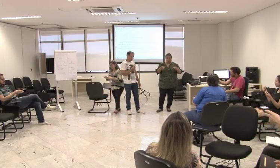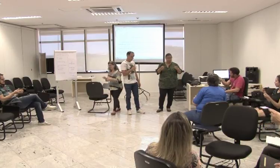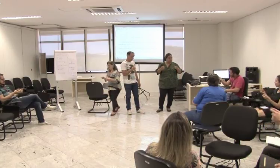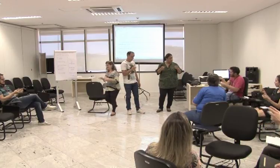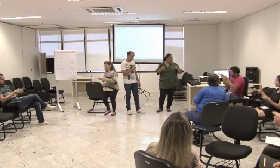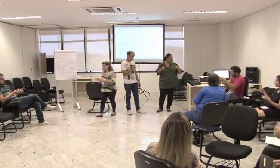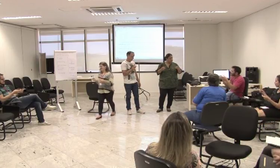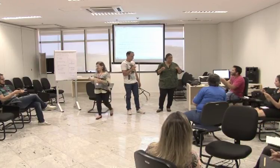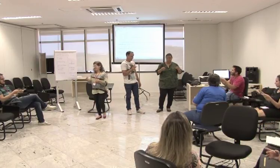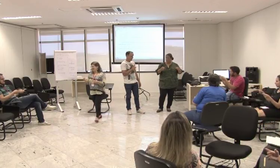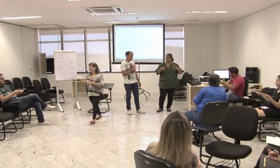vende.